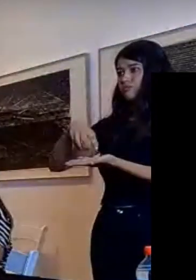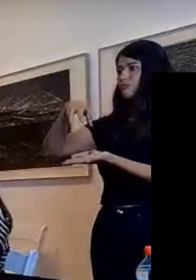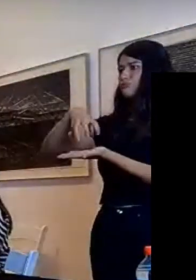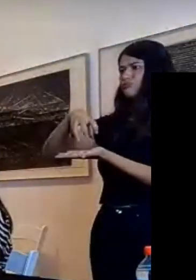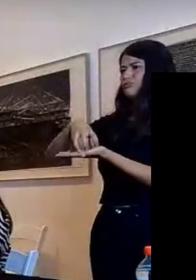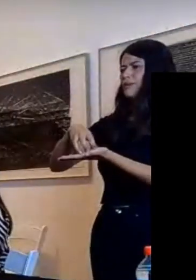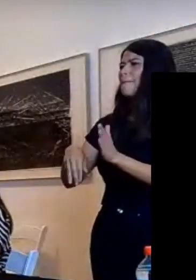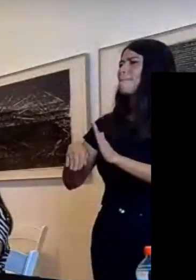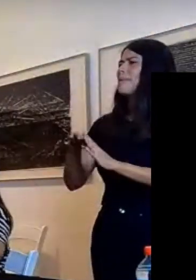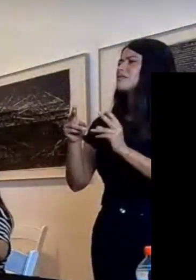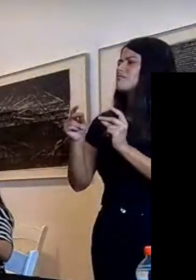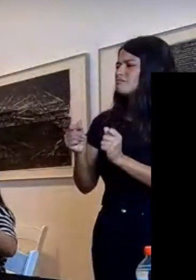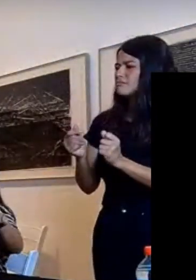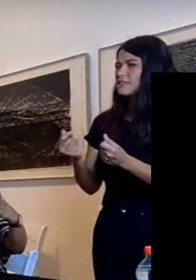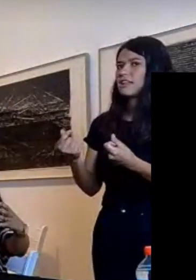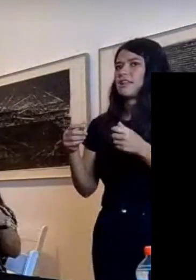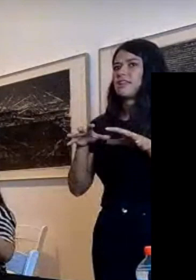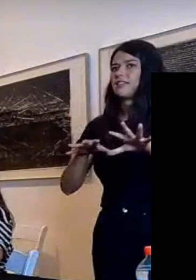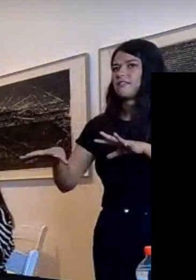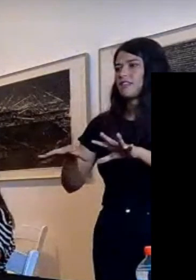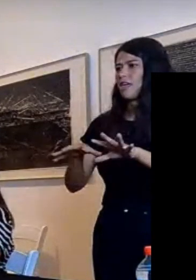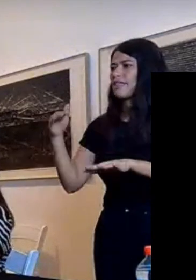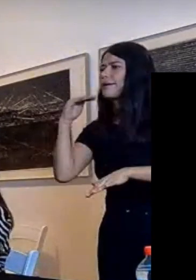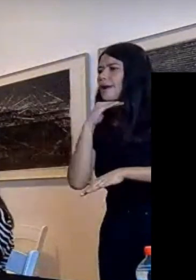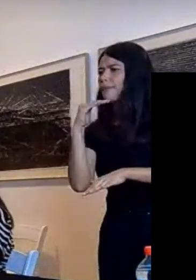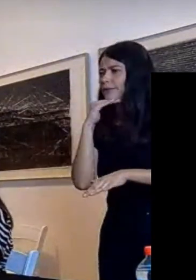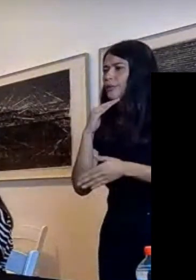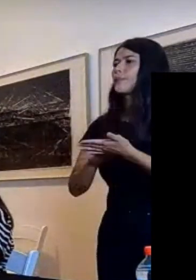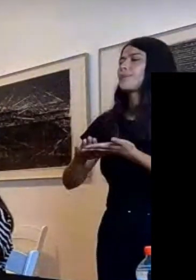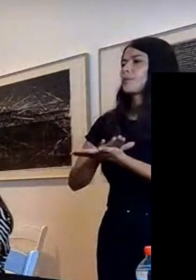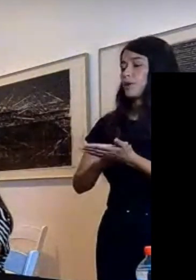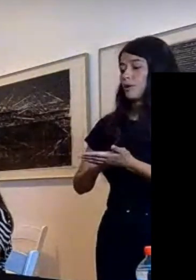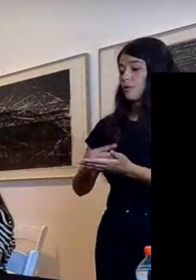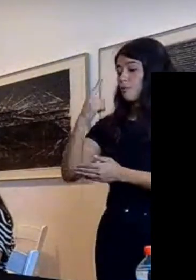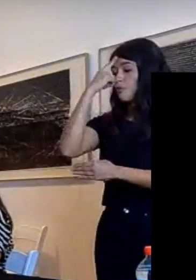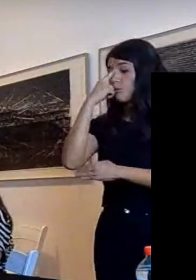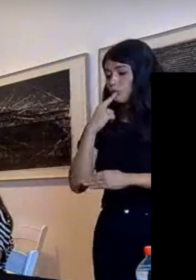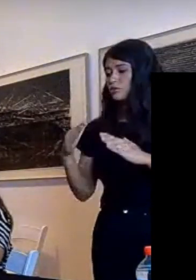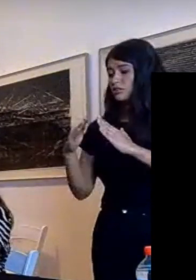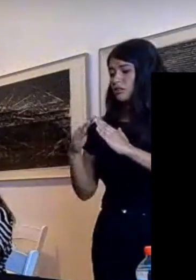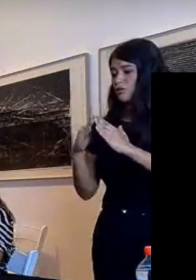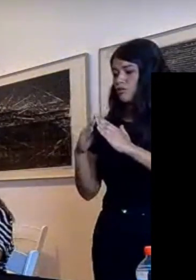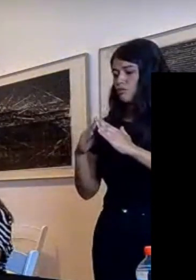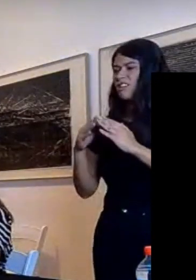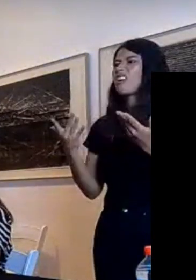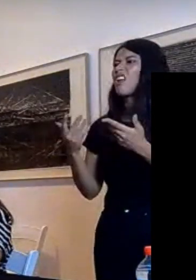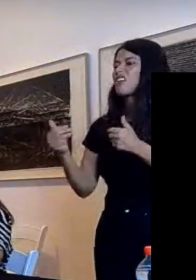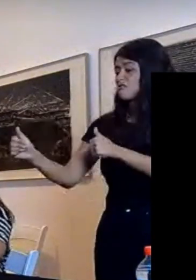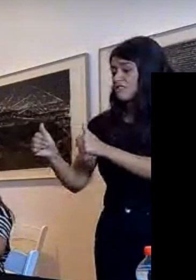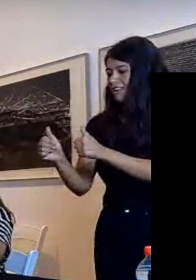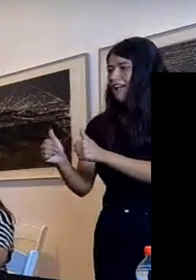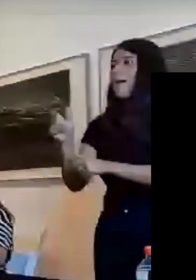inmediato. Comenzamos a hacer un ejercicio de círculos concéntricos. Está el museo, ¿qué es lo más inmediato? El barrio.